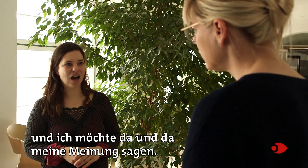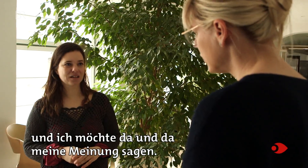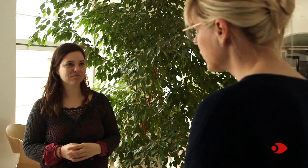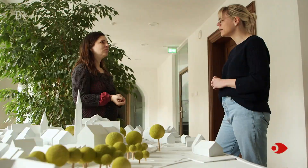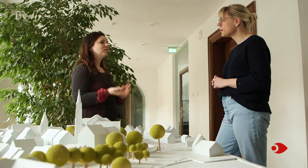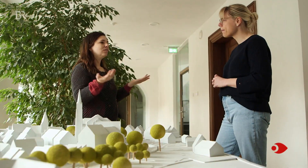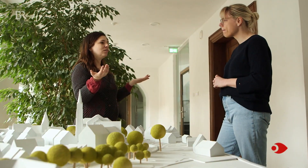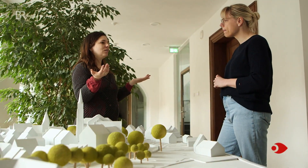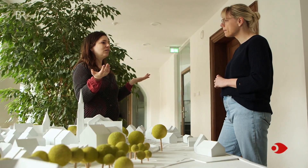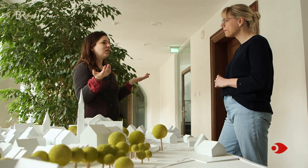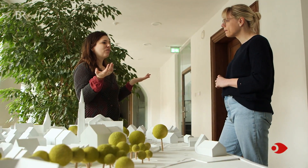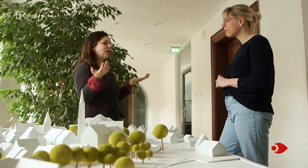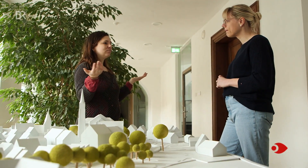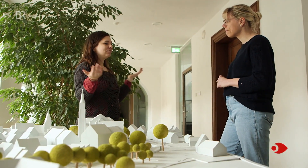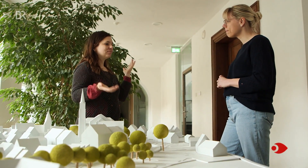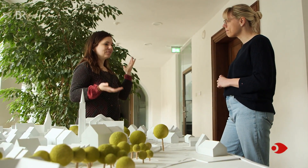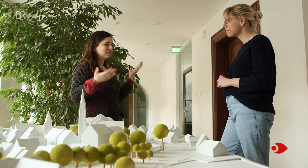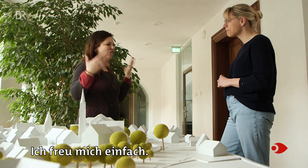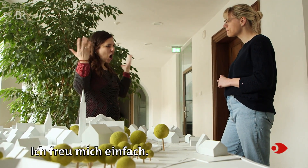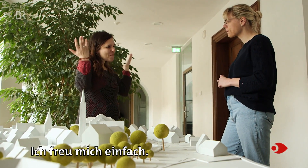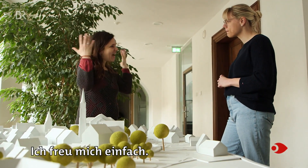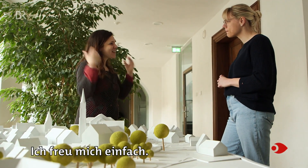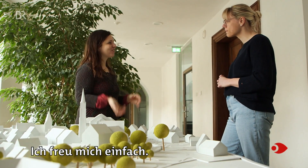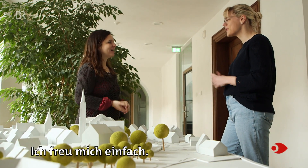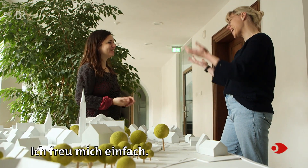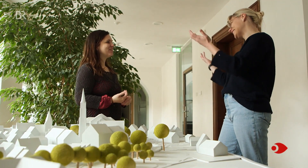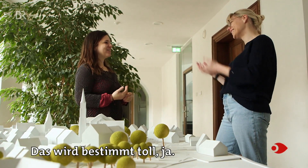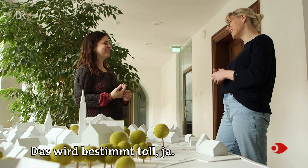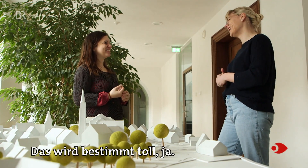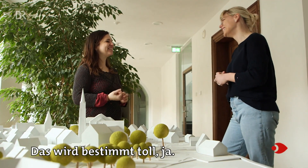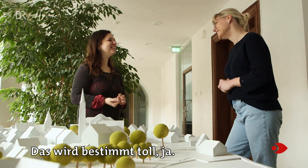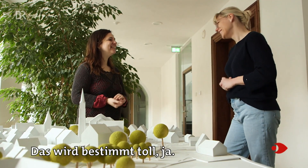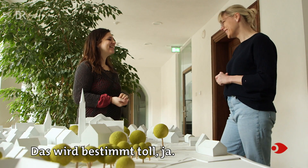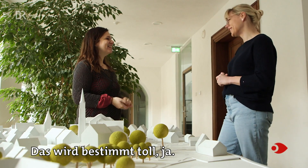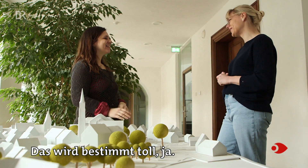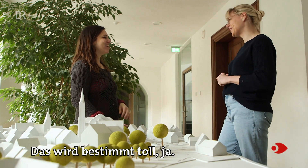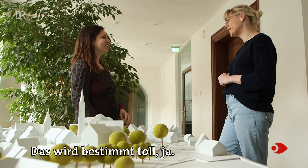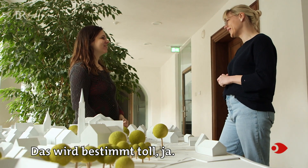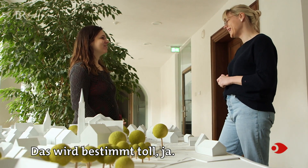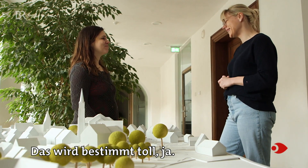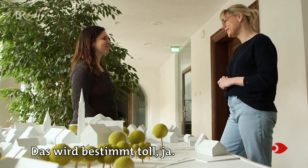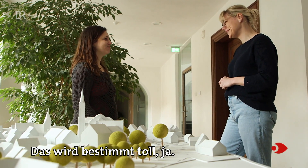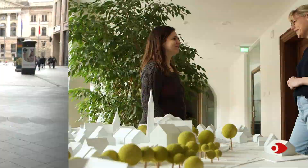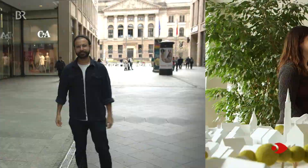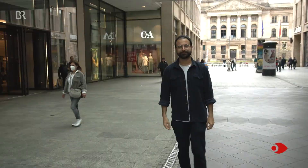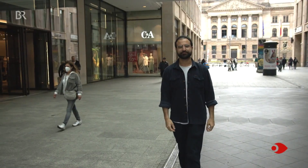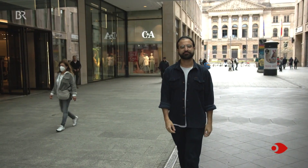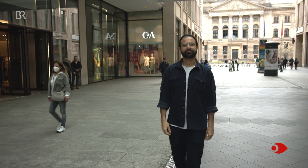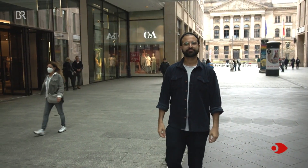gesagt. Also, die fallen mir einfach. Ja, das wird bestimmt toll, ja. Das